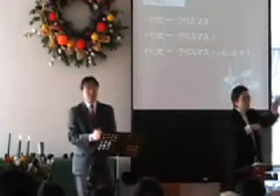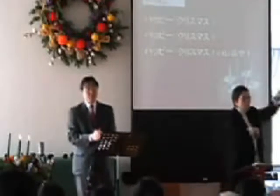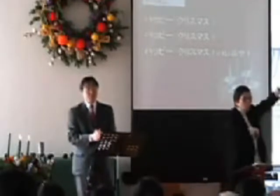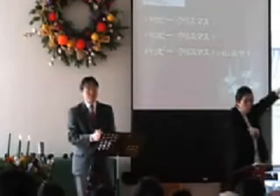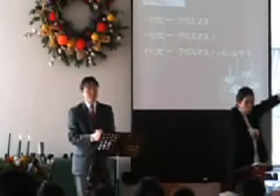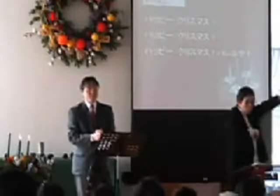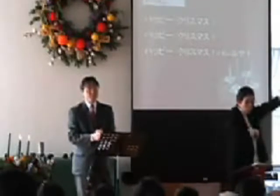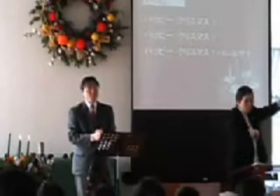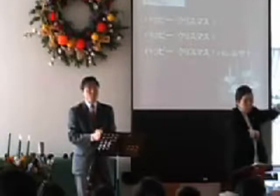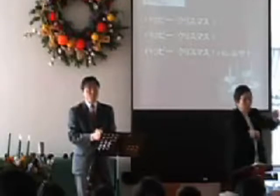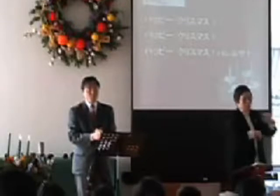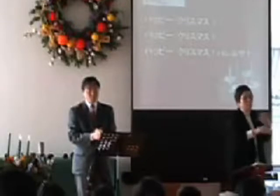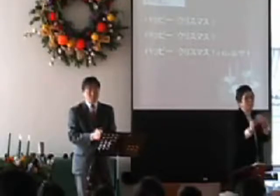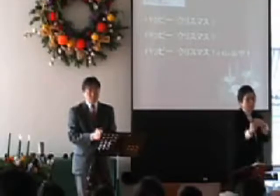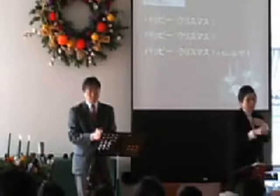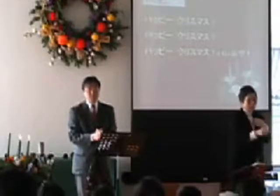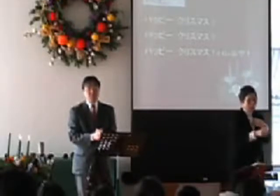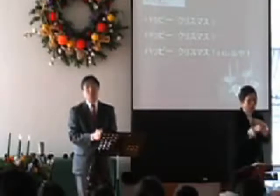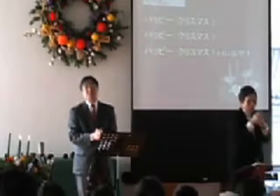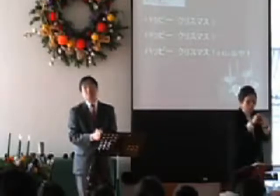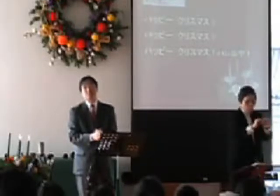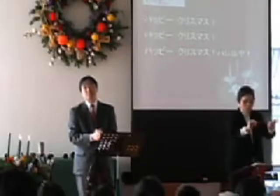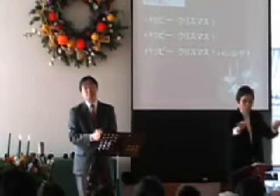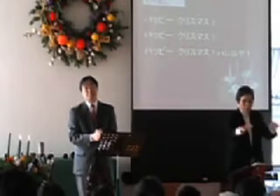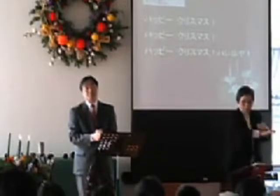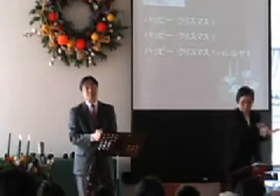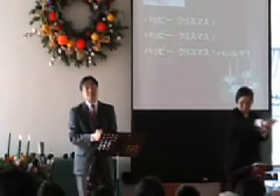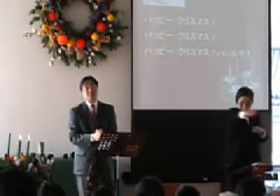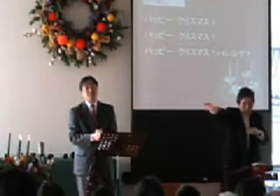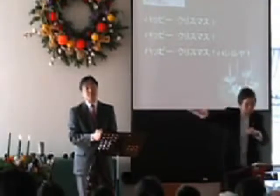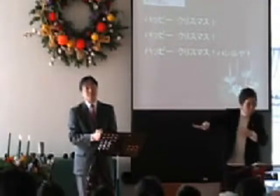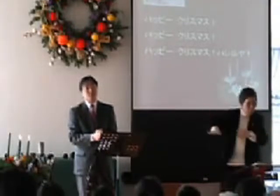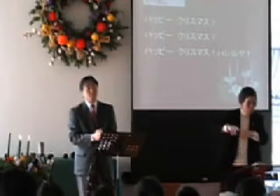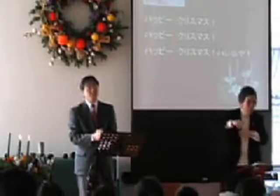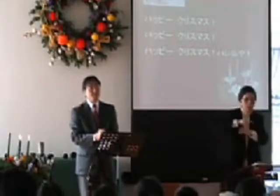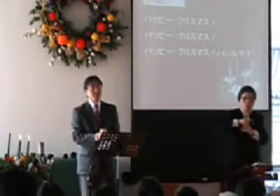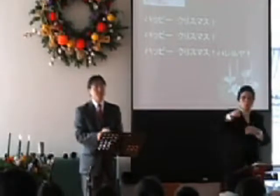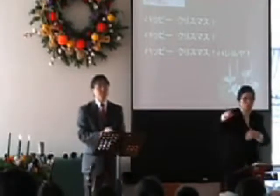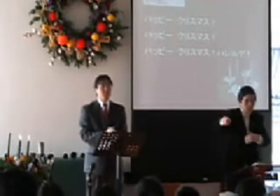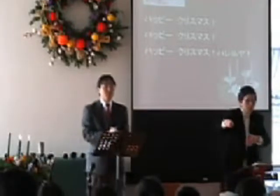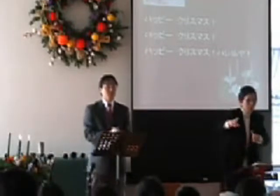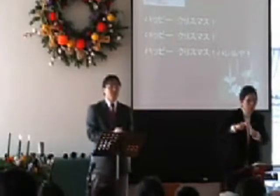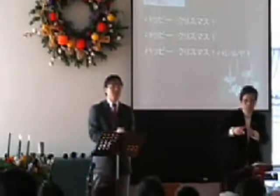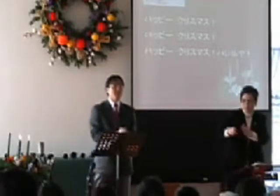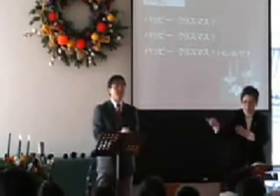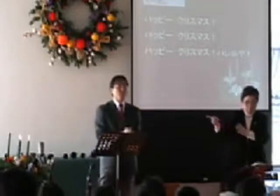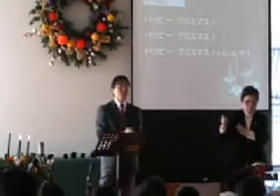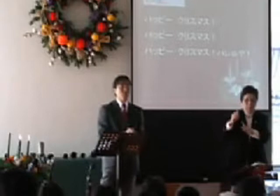でも広島県でも県北の方に行くとですね、もっともっとたくさん星が見えますが、